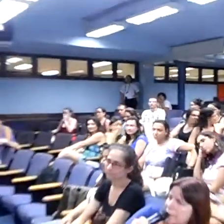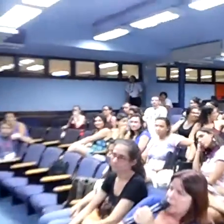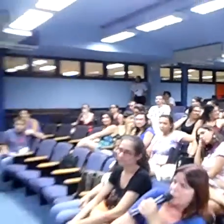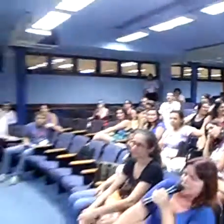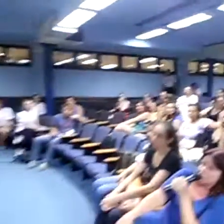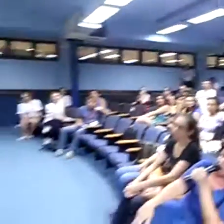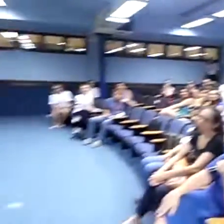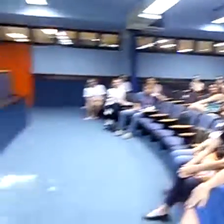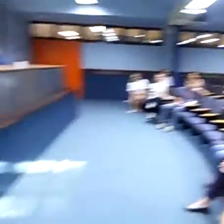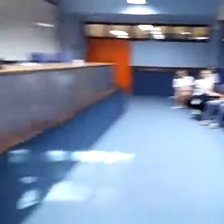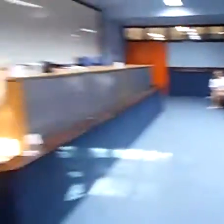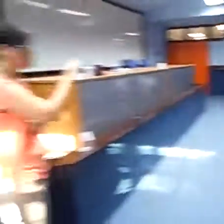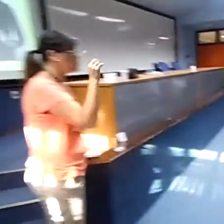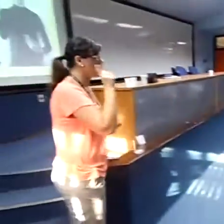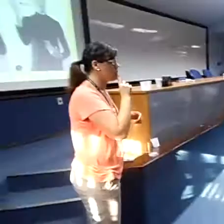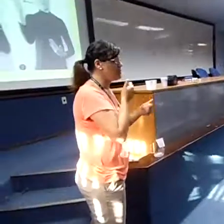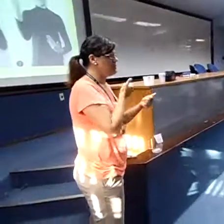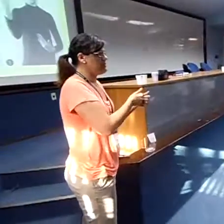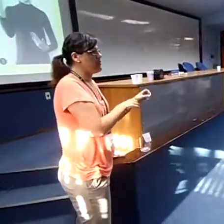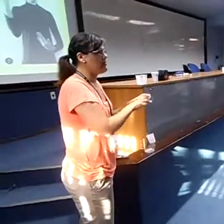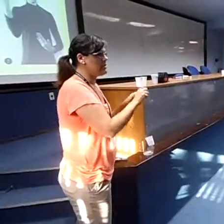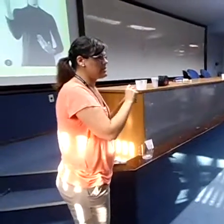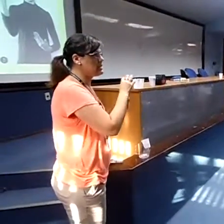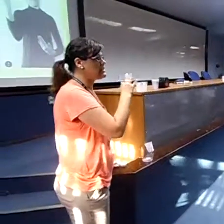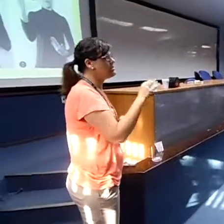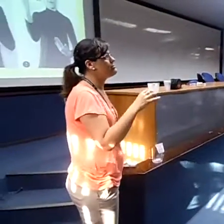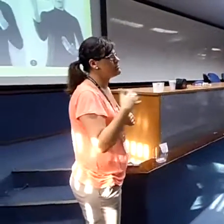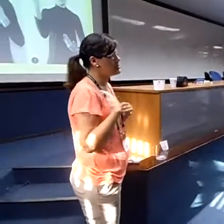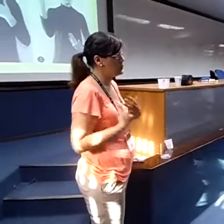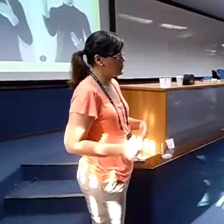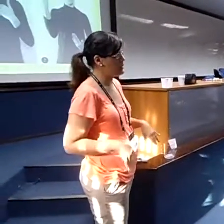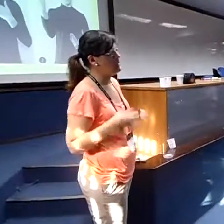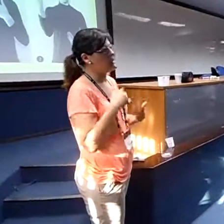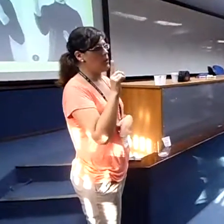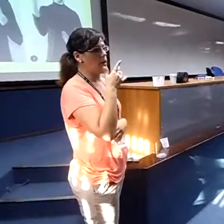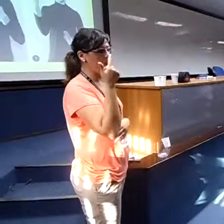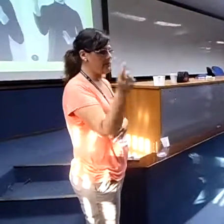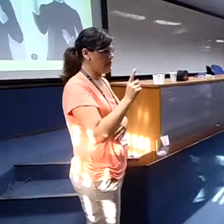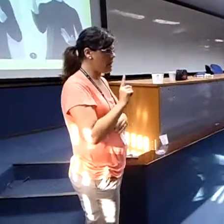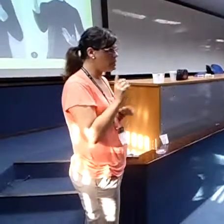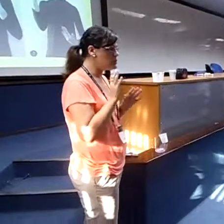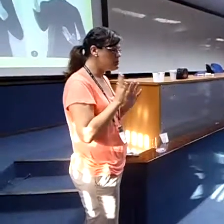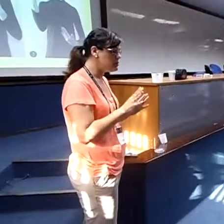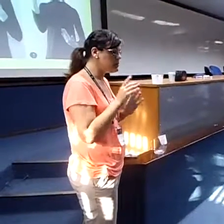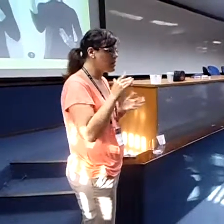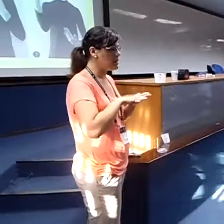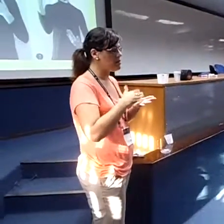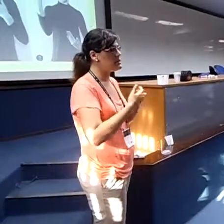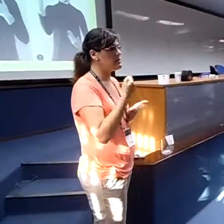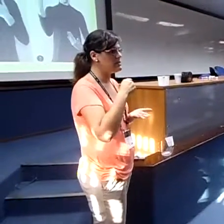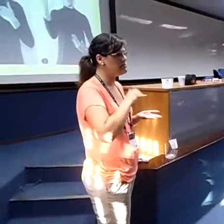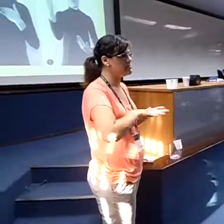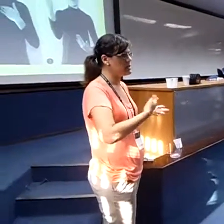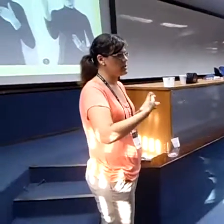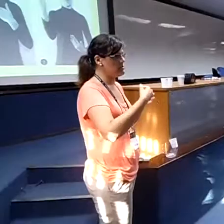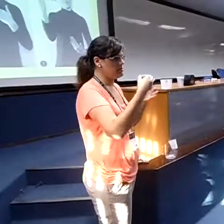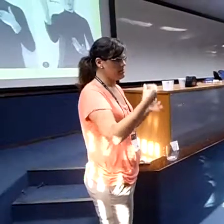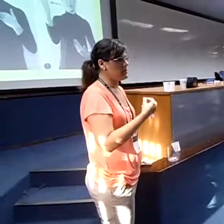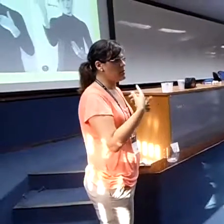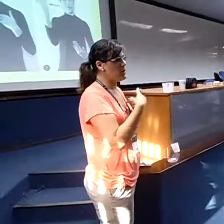Eu ainda não fiz TCC, já acompanhei vários estudos que fizeram, né? Não é fácil, nós